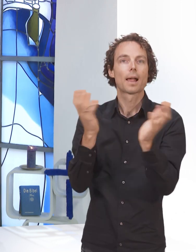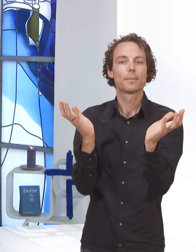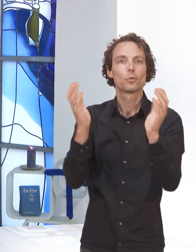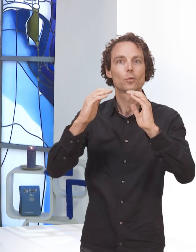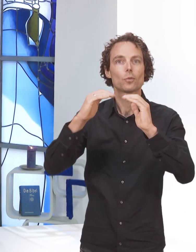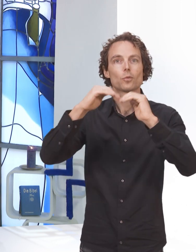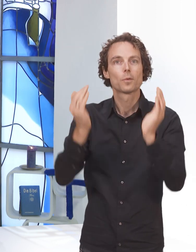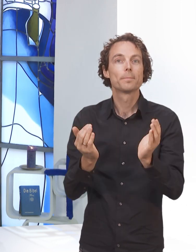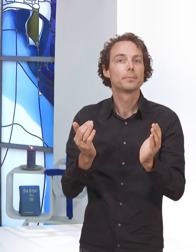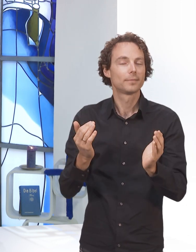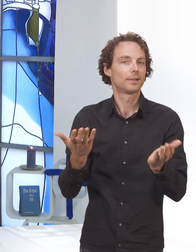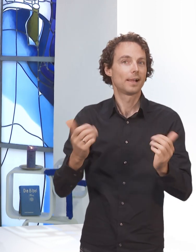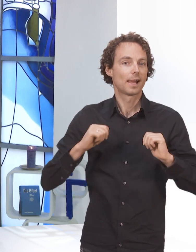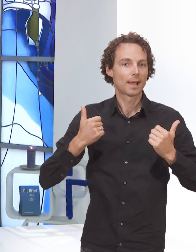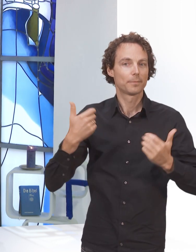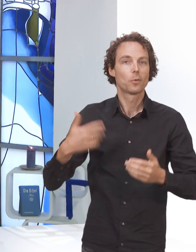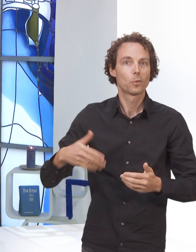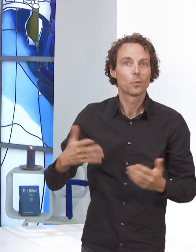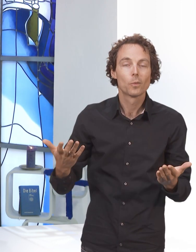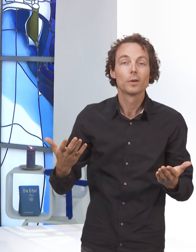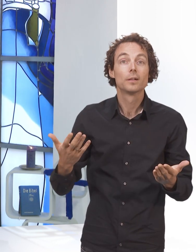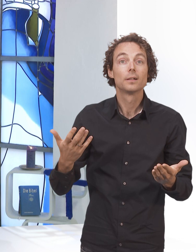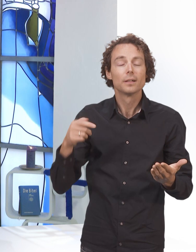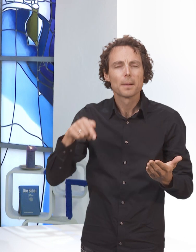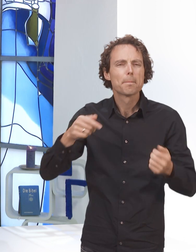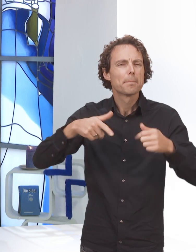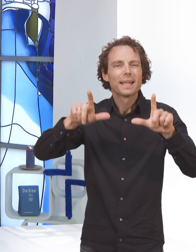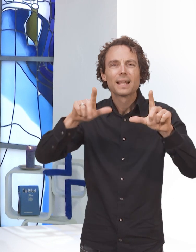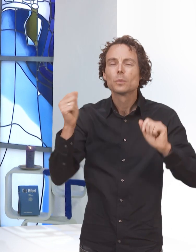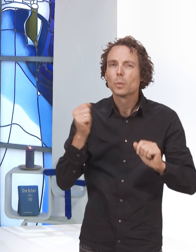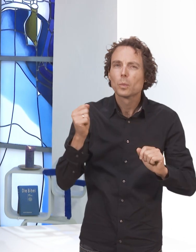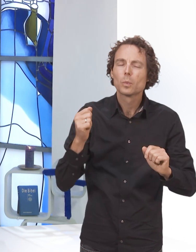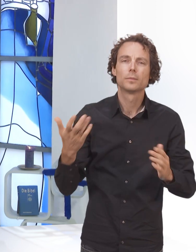Was für ein Leben! Was für ein Bild!